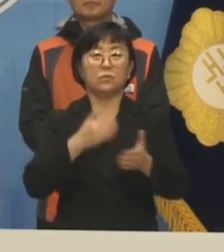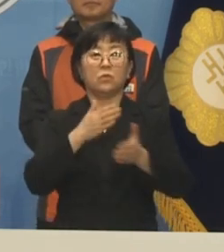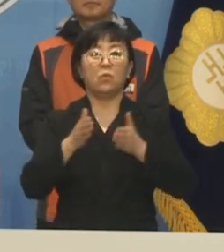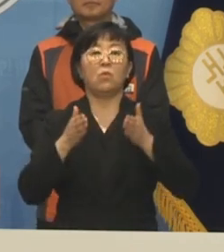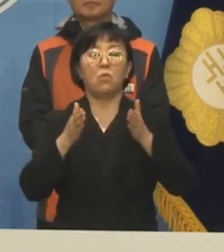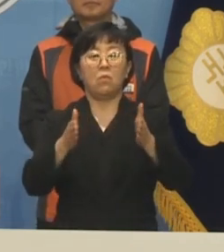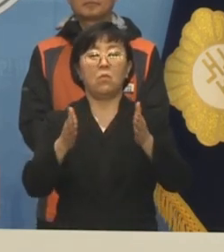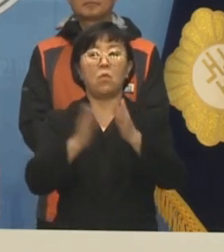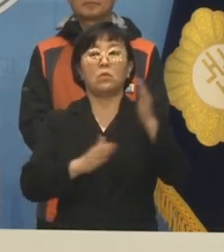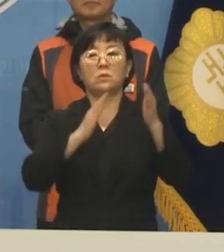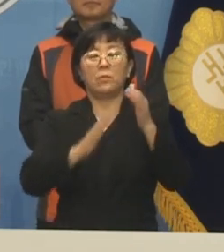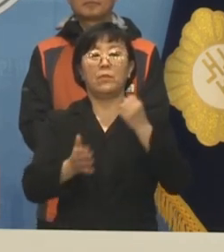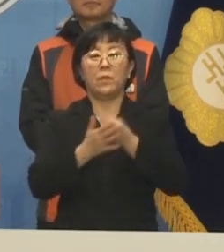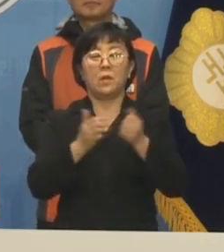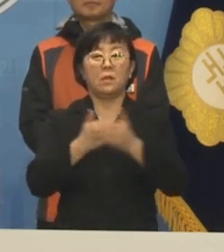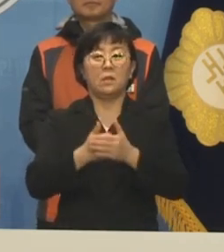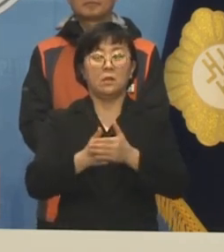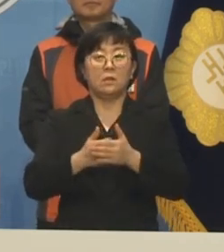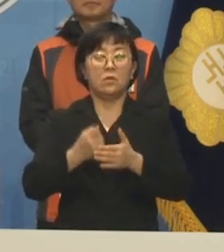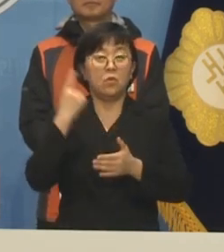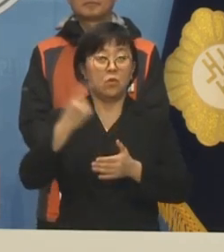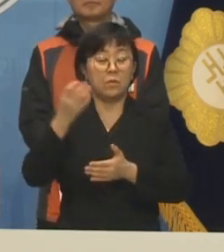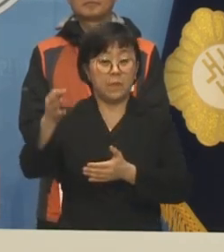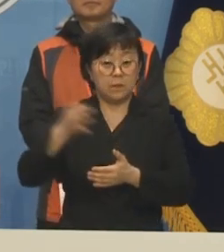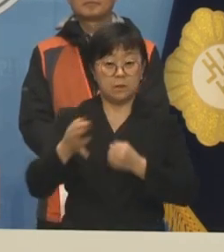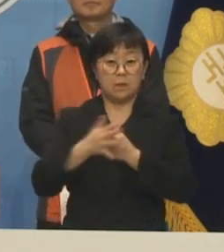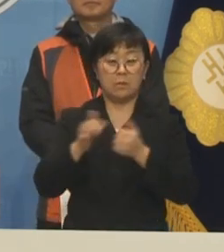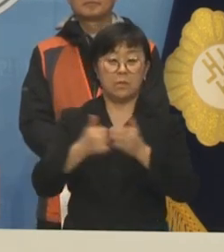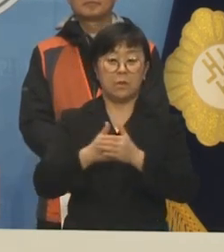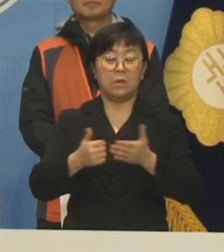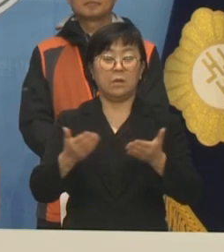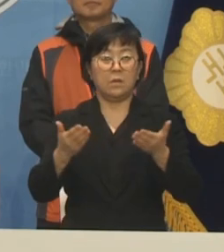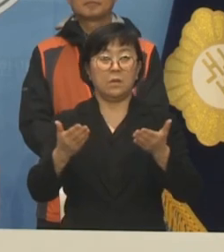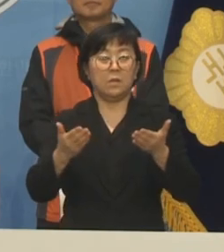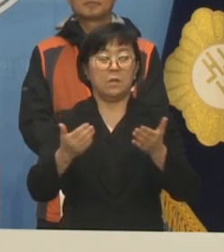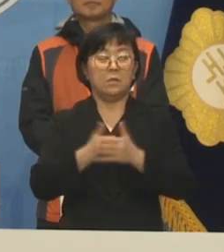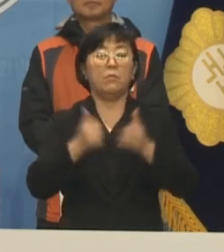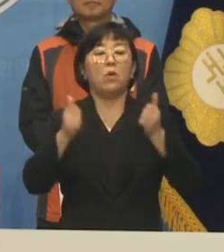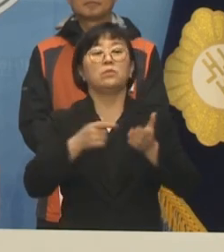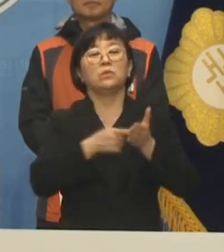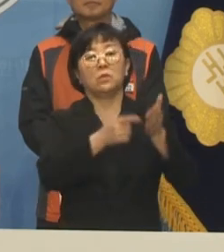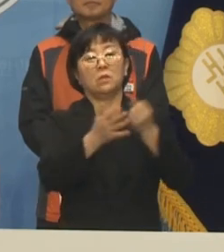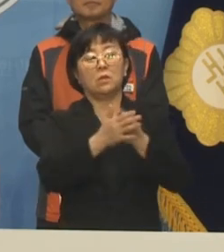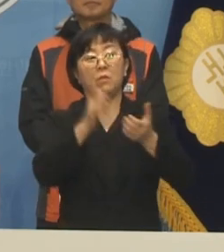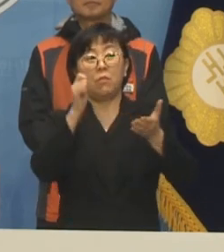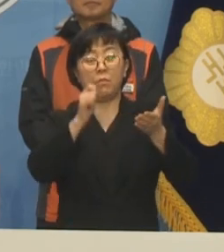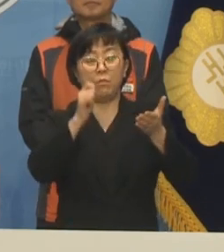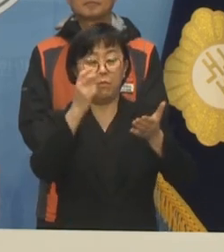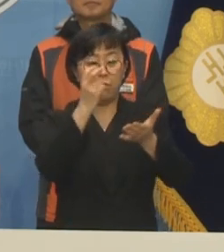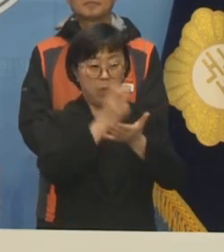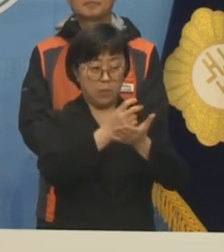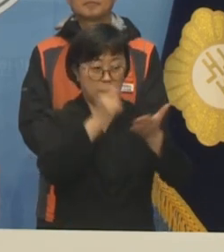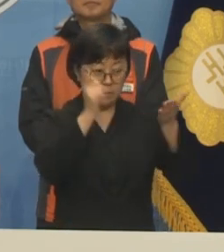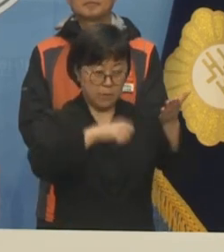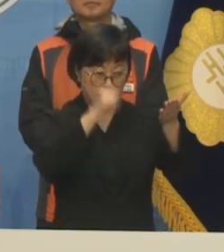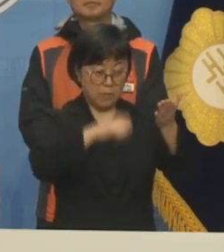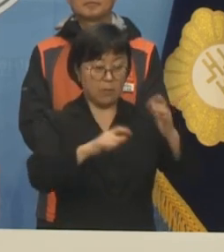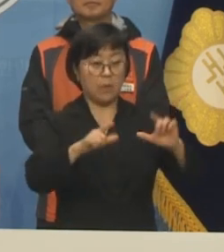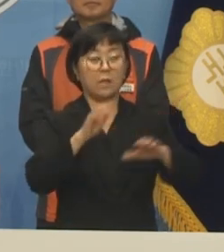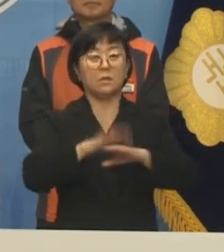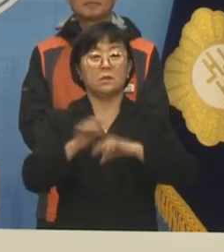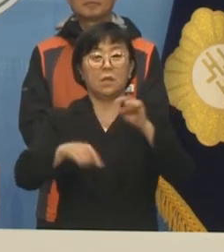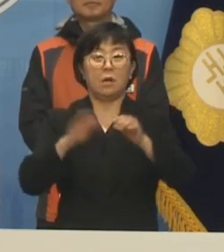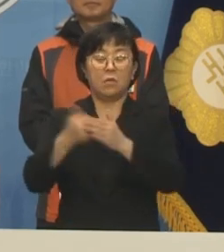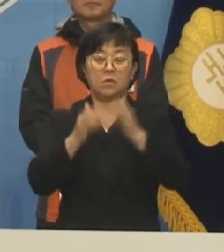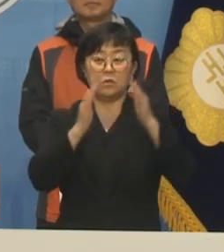한국도로공사는 톨게이트 수납원들의 근로자 지휘확인 소송에 대한 법원 판결을 이행하지 않고 정규직